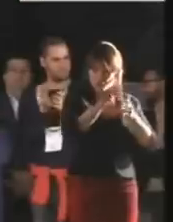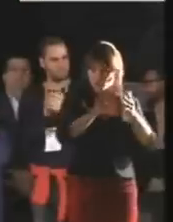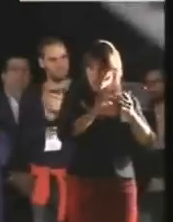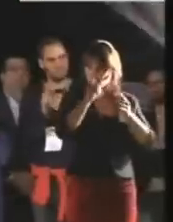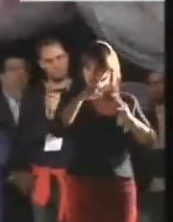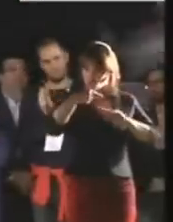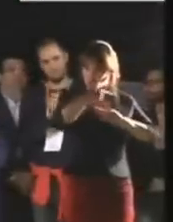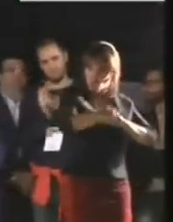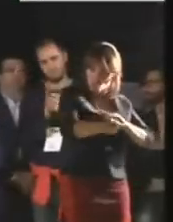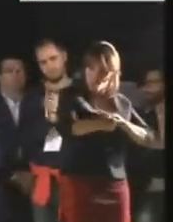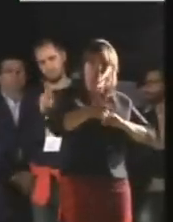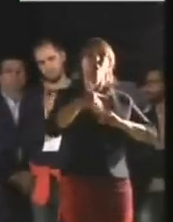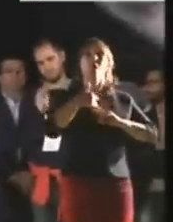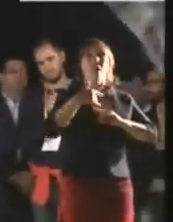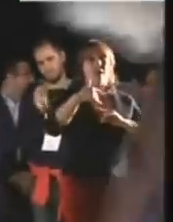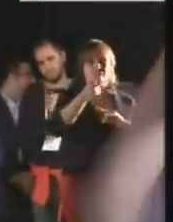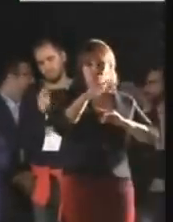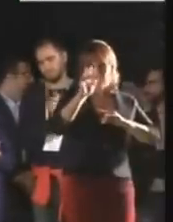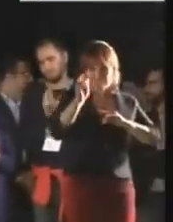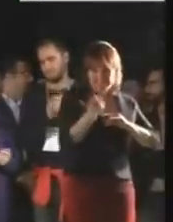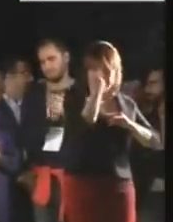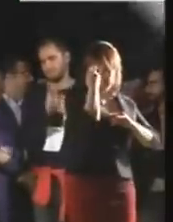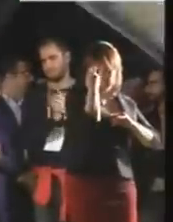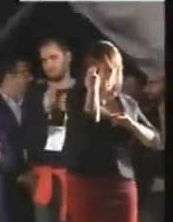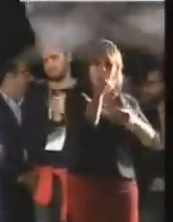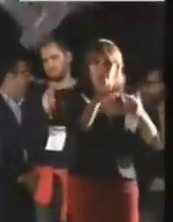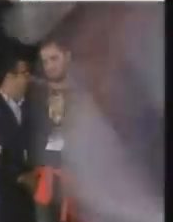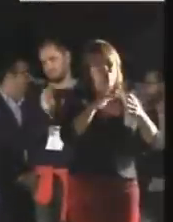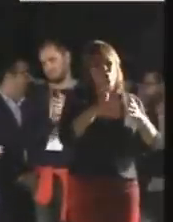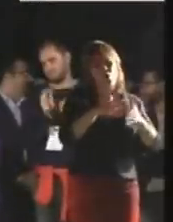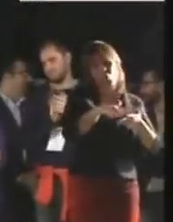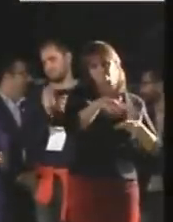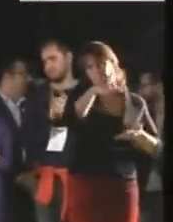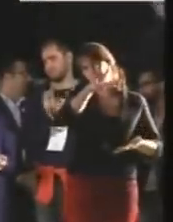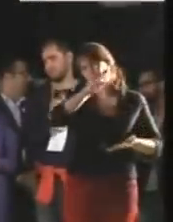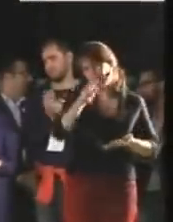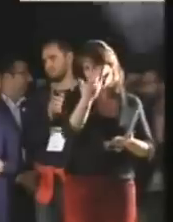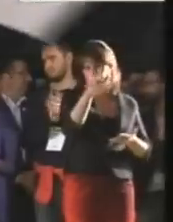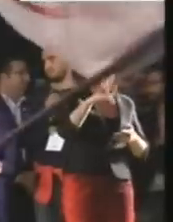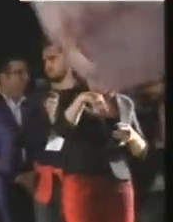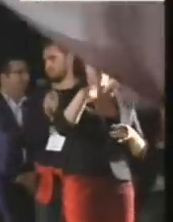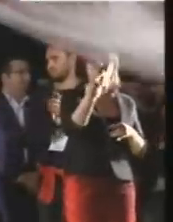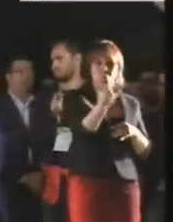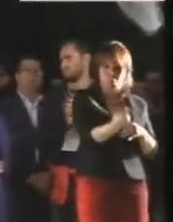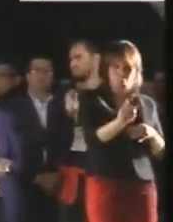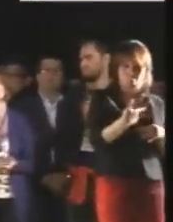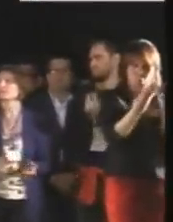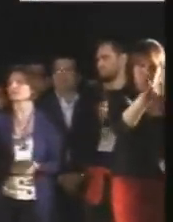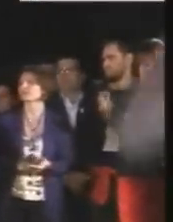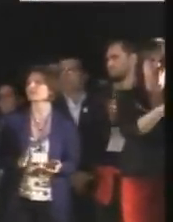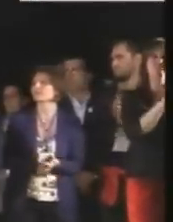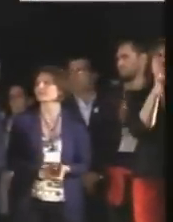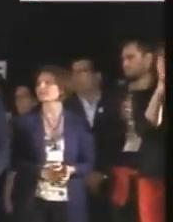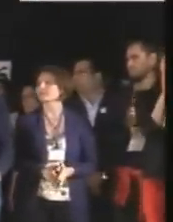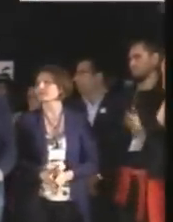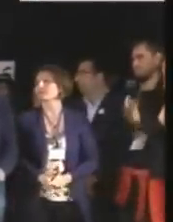E il giorno dopo che avremo vinto, stravinto le elezioni, il giorno dopo ci organizzeremo e faremo una